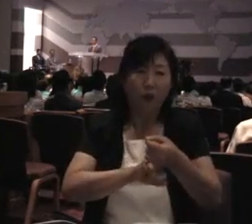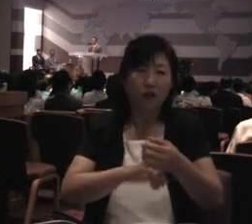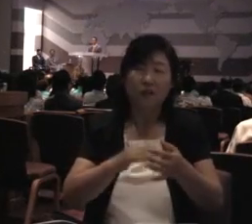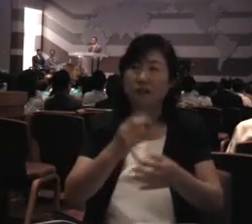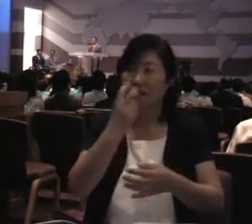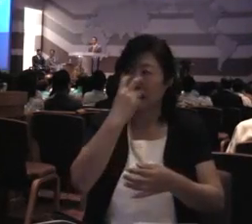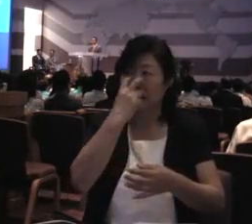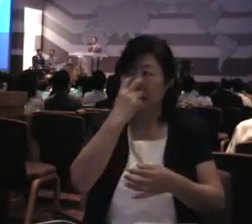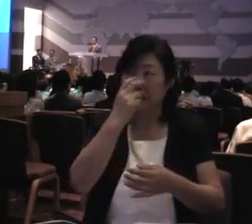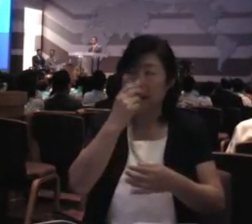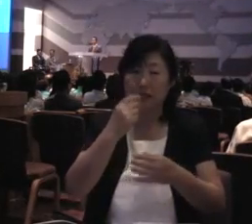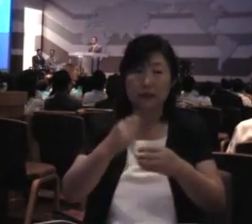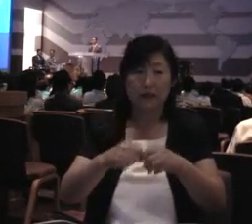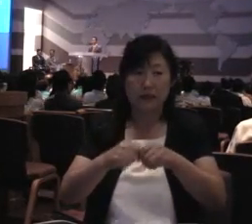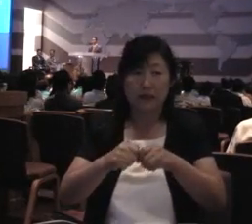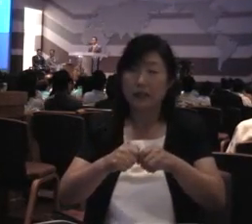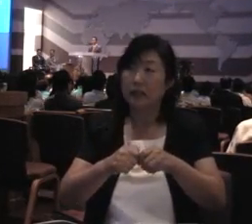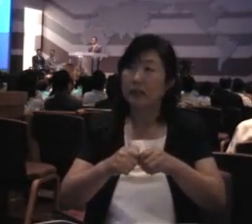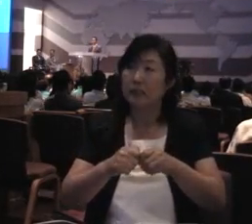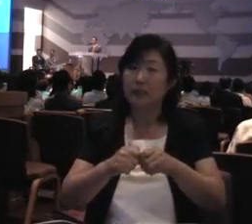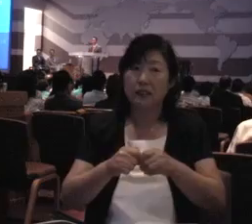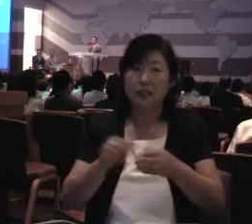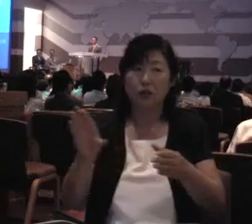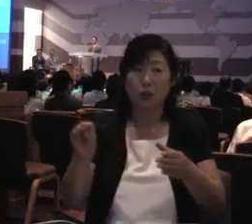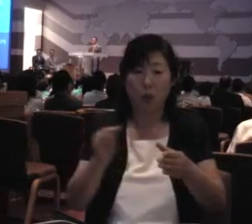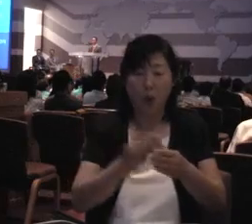자세한 내용은 주보 사표를 참고하세요.